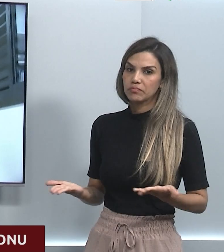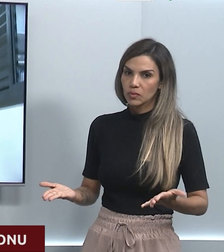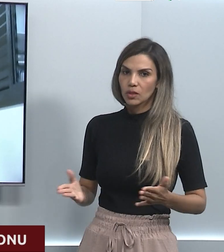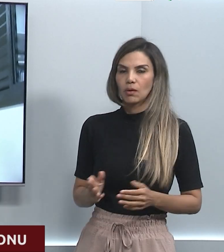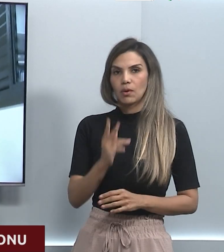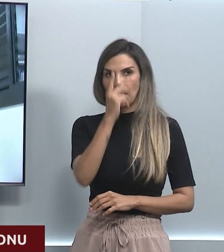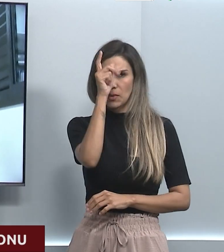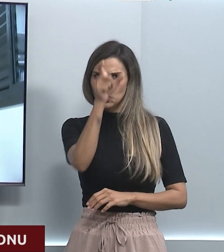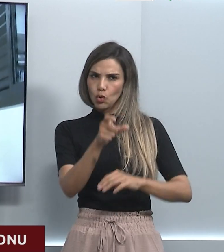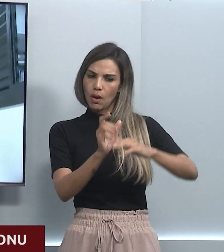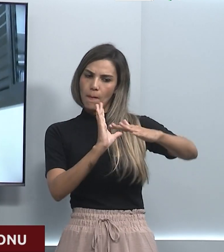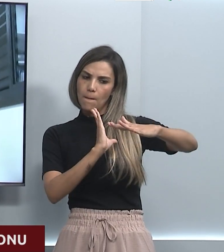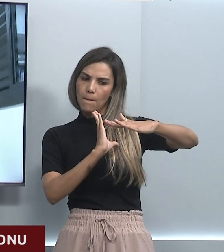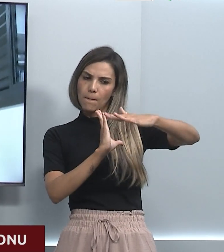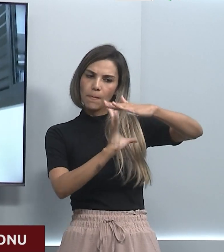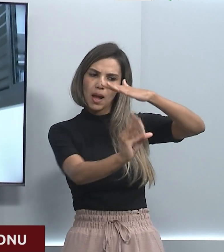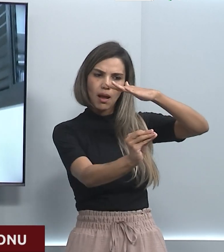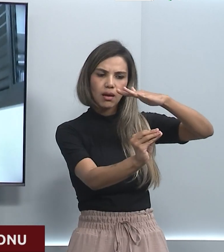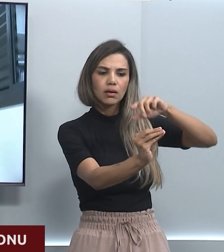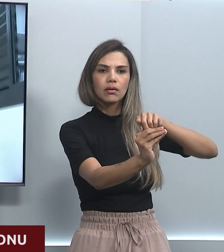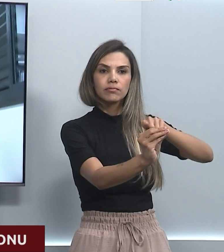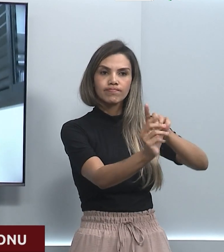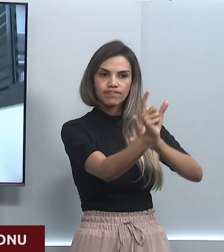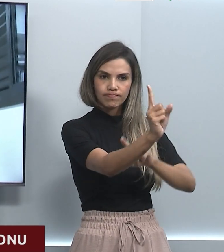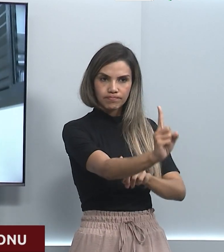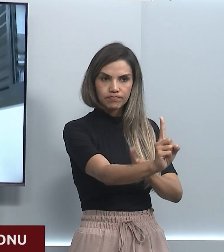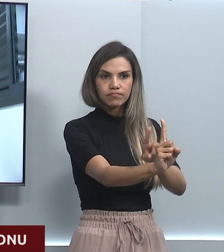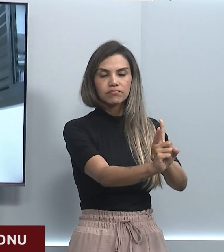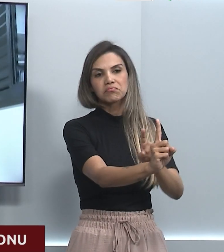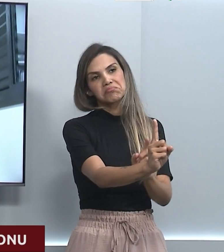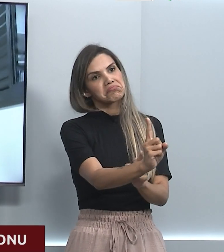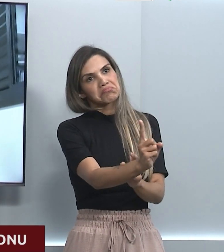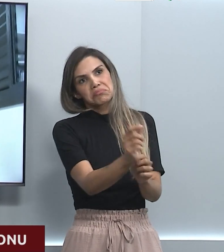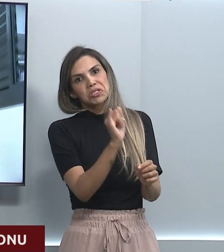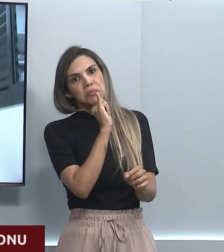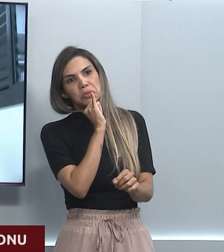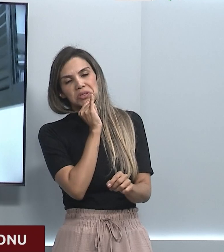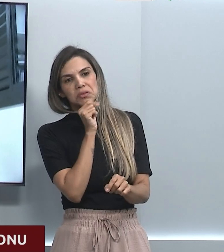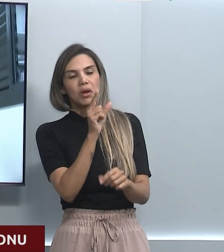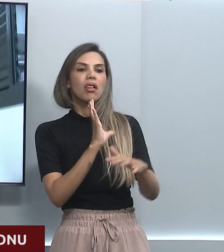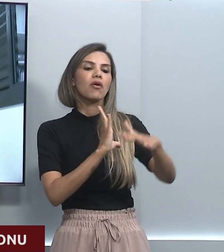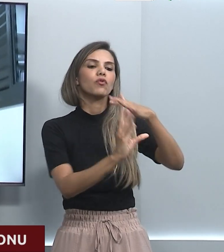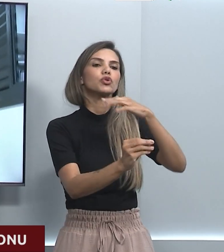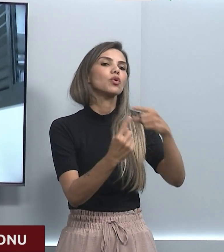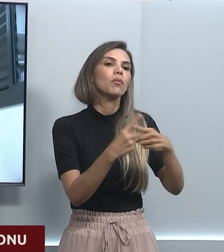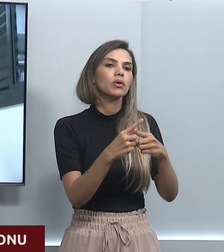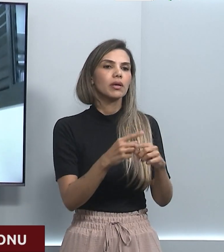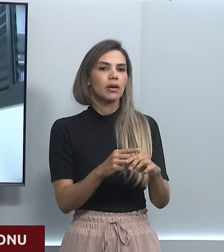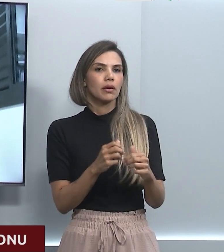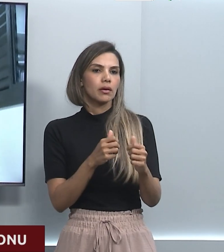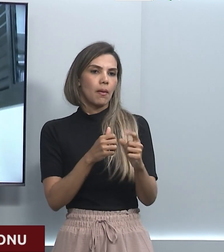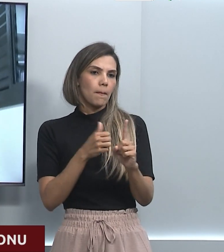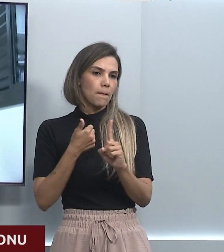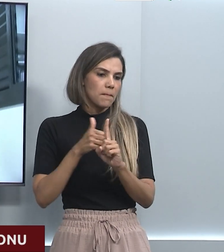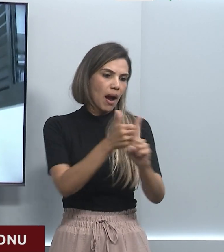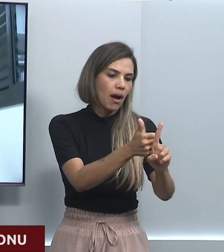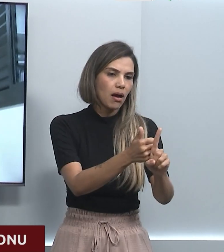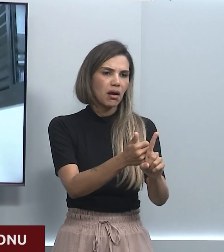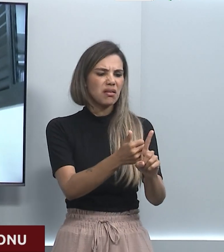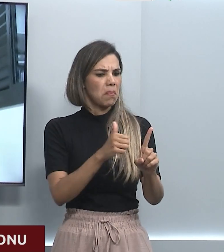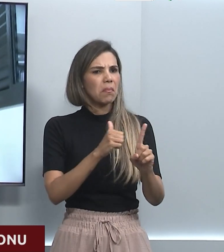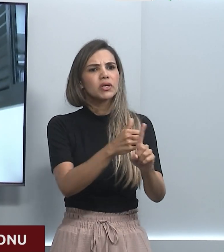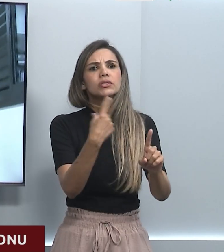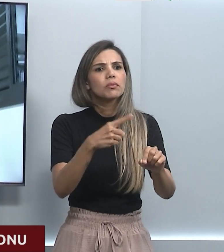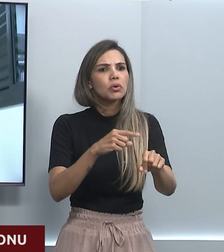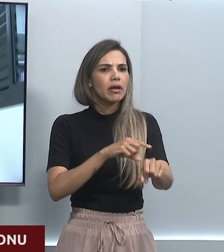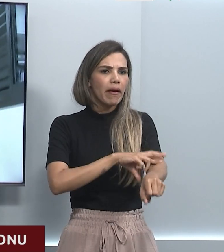pessoa refugiada, que é uma pessoa que, por motivos, como você já disse, de perseguição por causa da sua raça, da sua